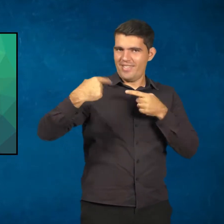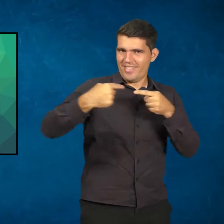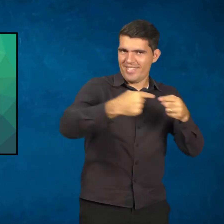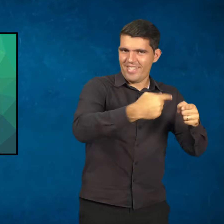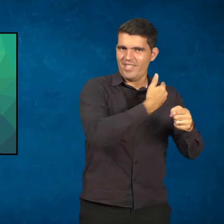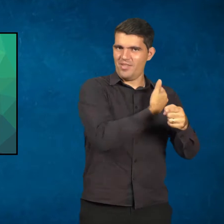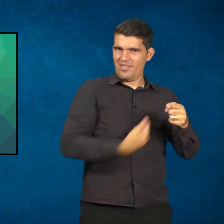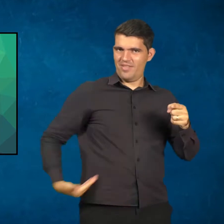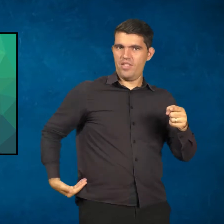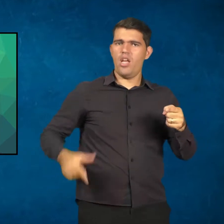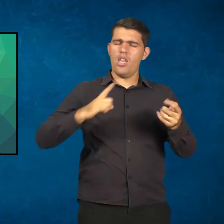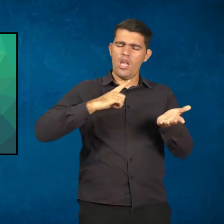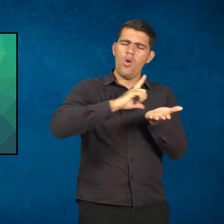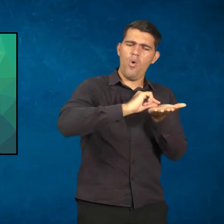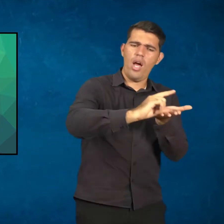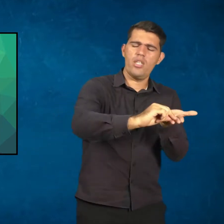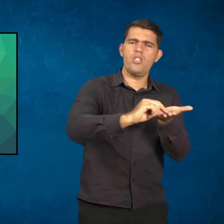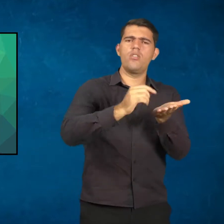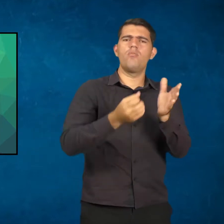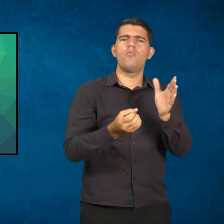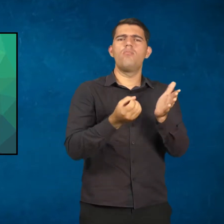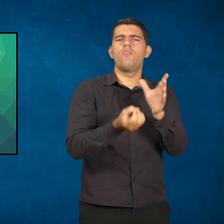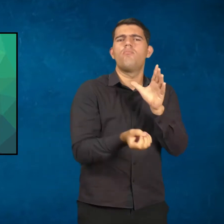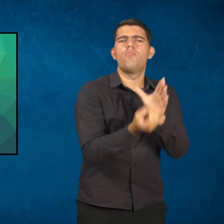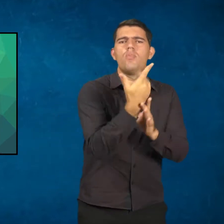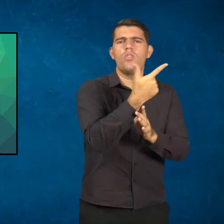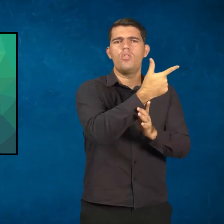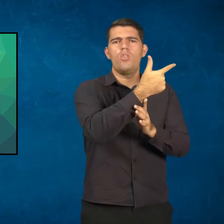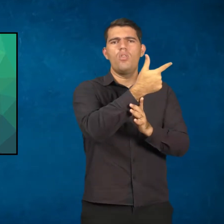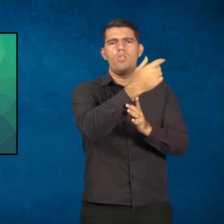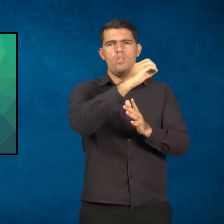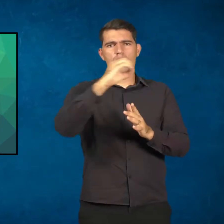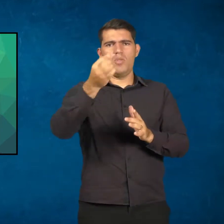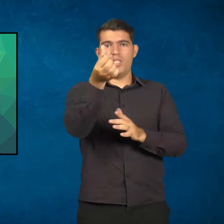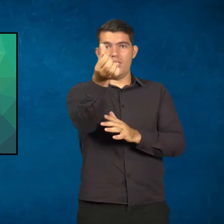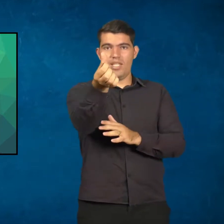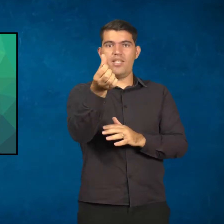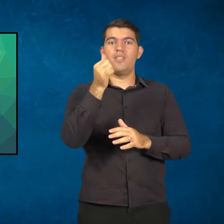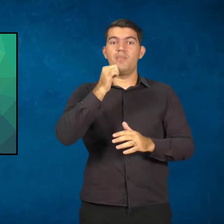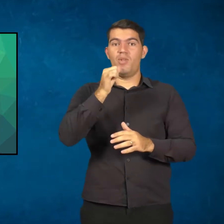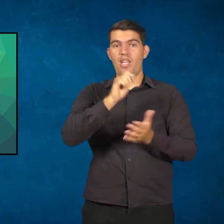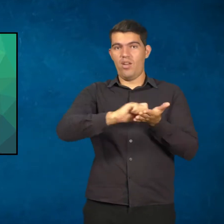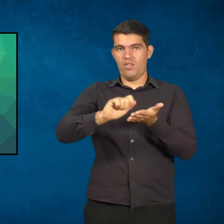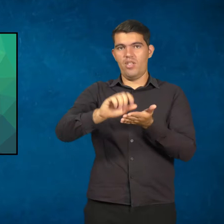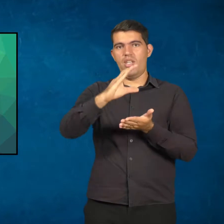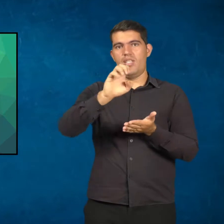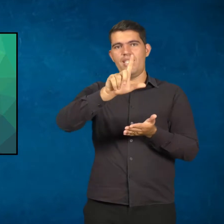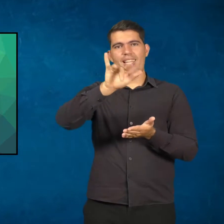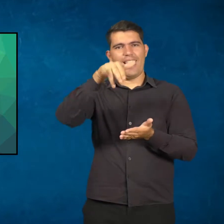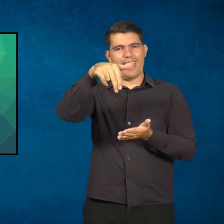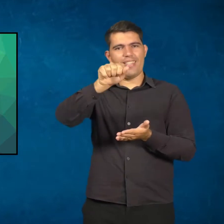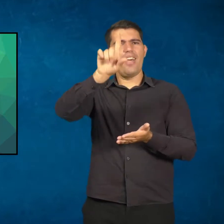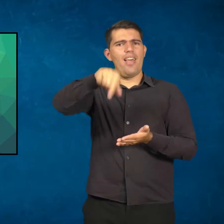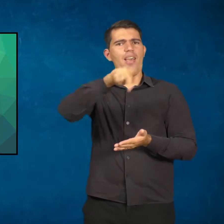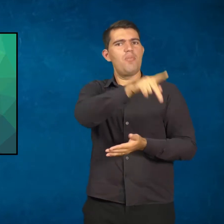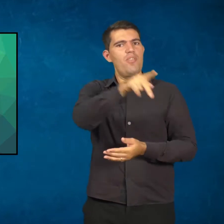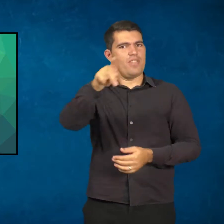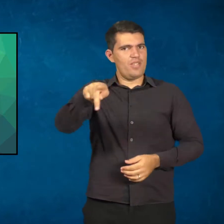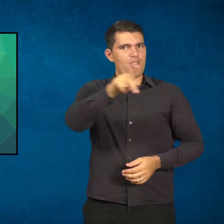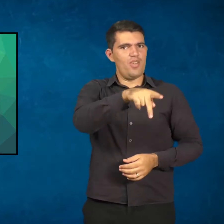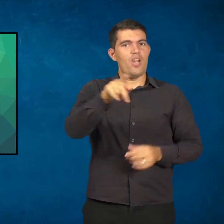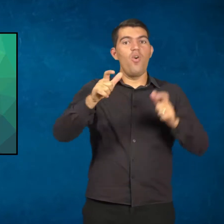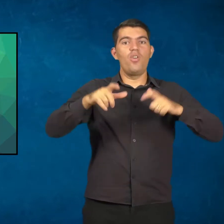artigo, clássico da área, publicado em 2006 pela Celina Souza, que é professora atualmente